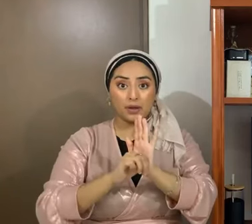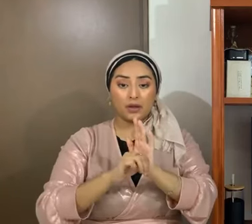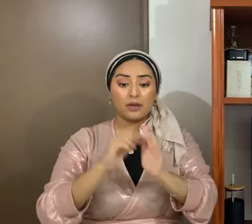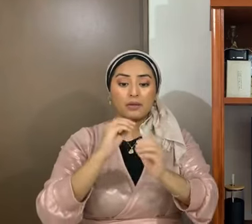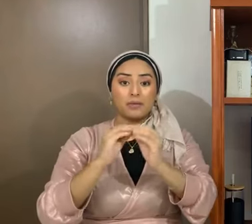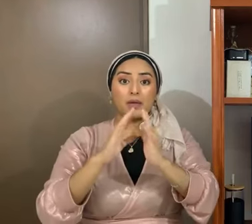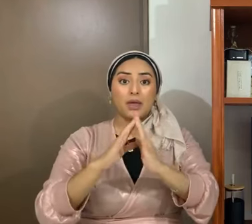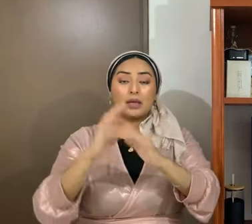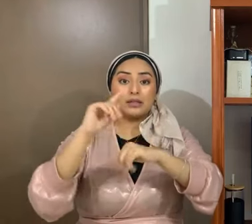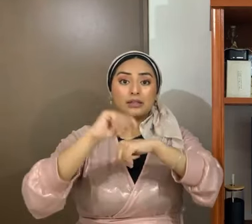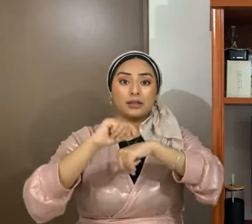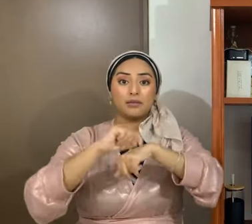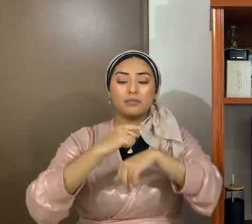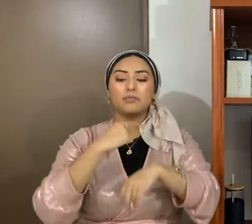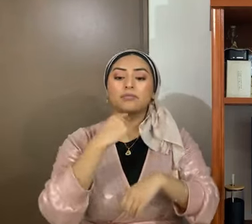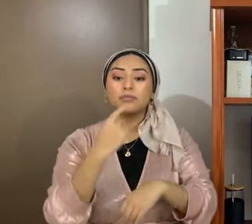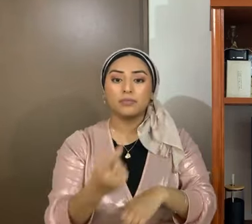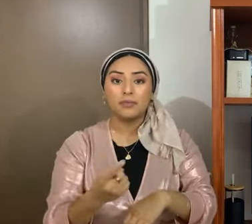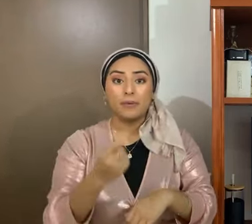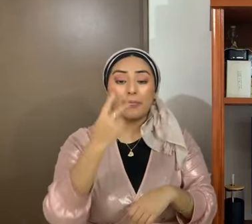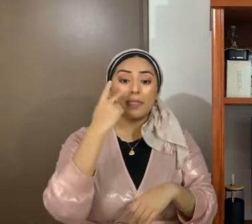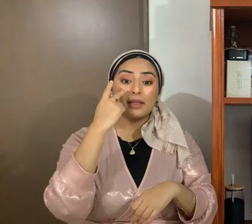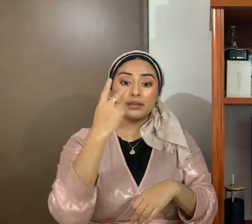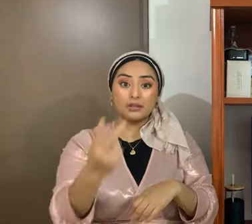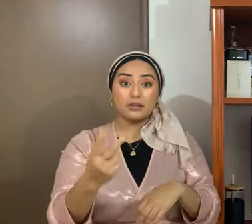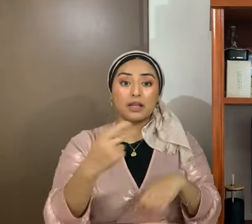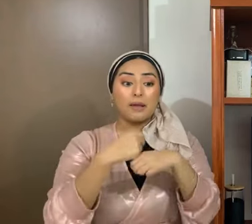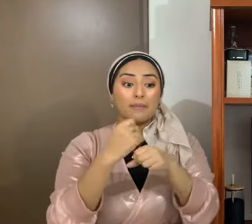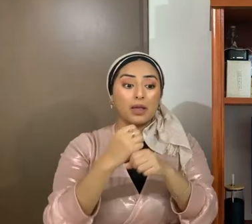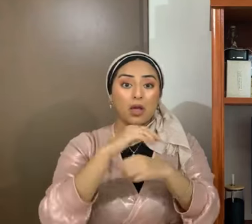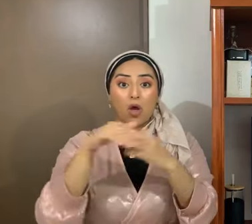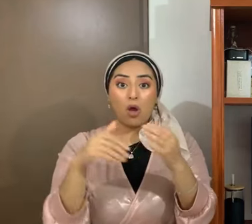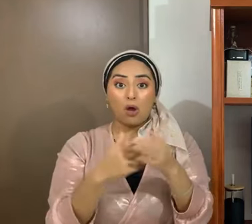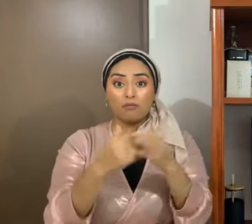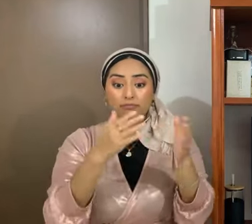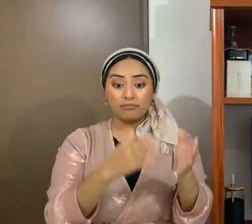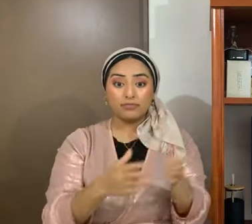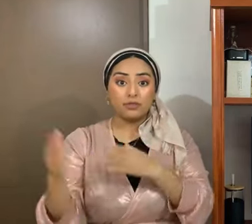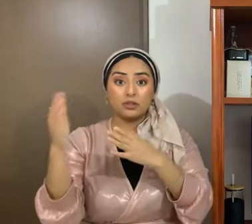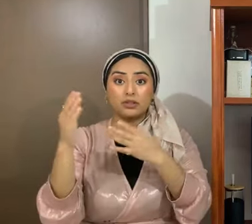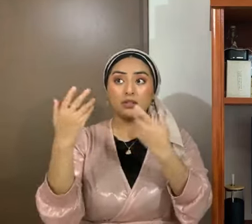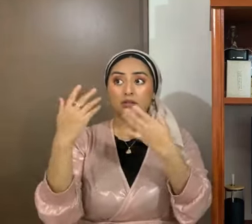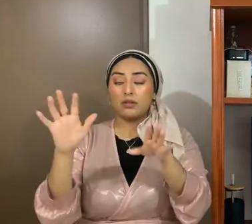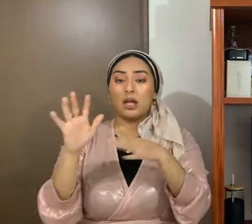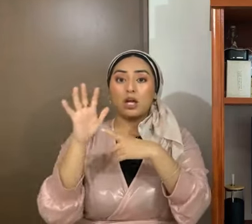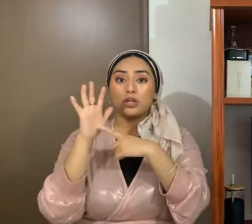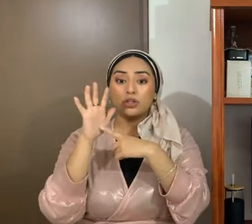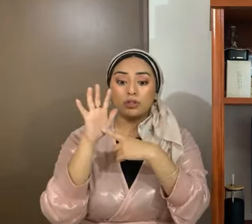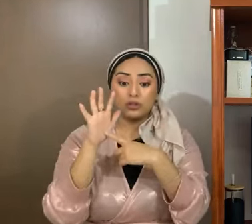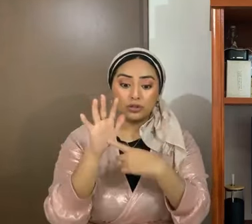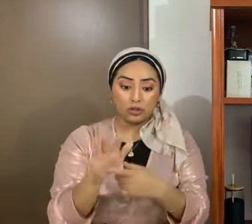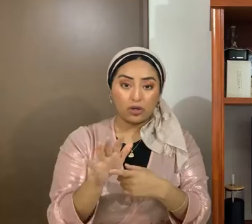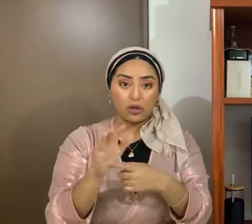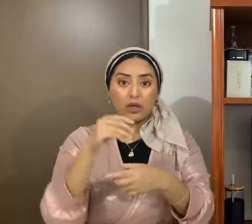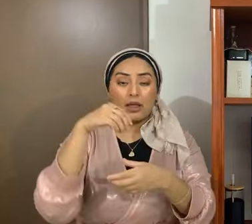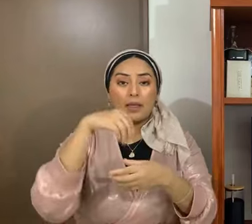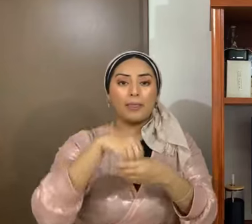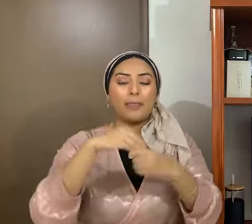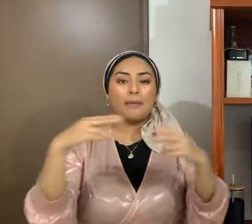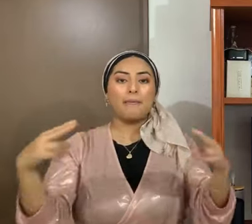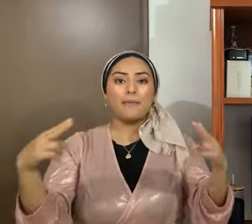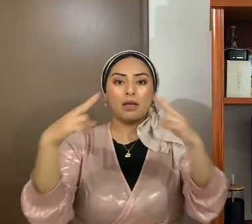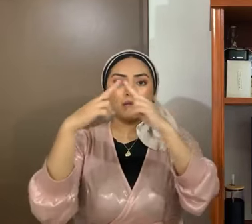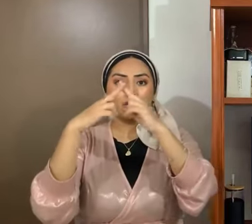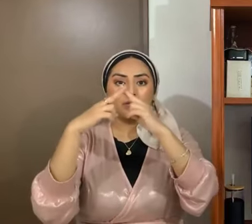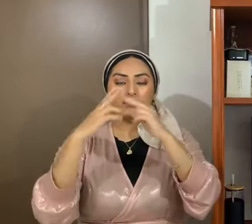erigir el Mishkan, diciéndole: mira y haz todas las cosas conforme al modelo que se te ha mostrado en el